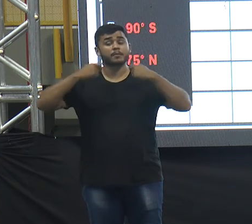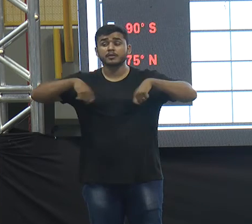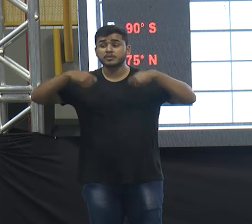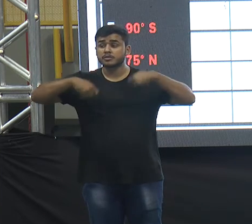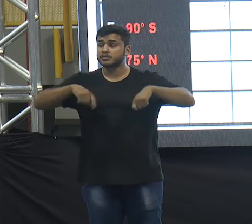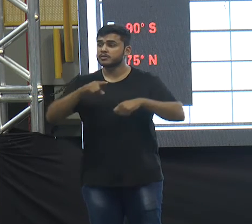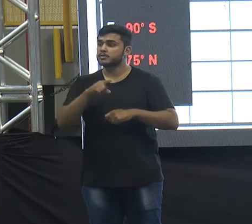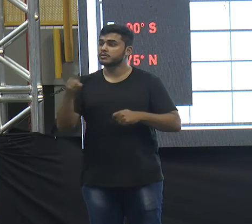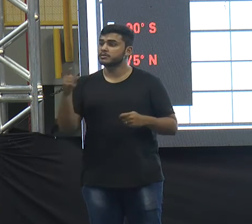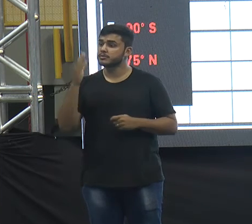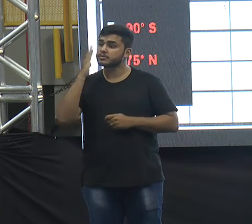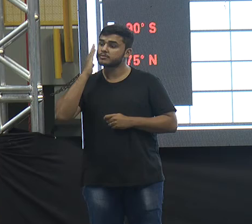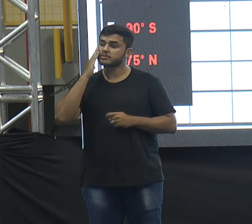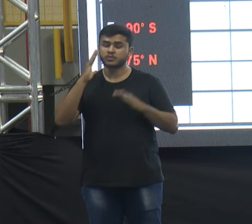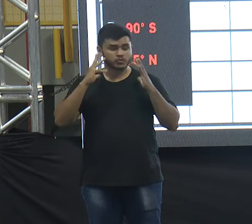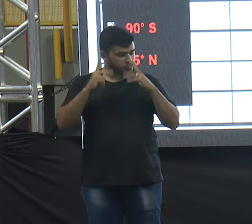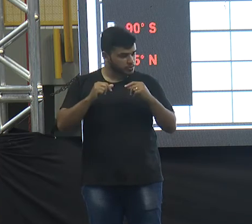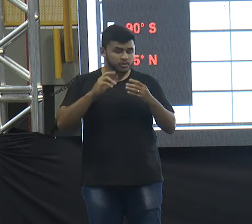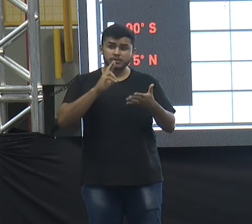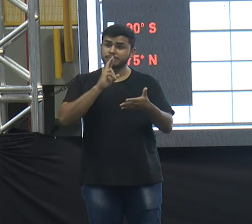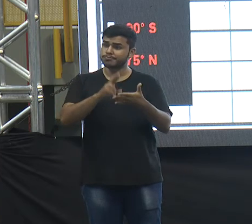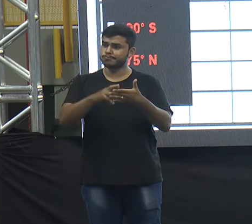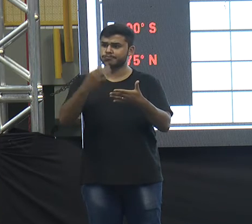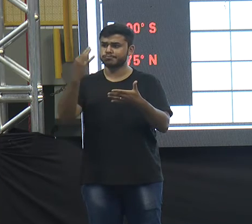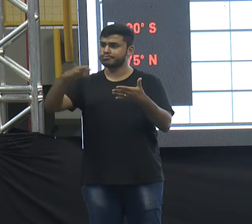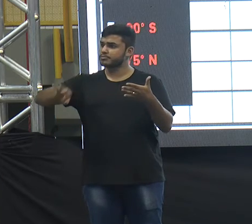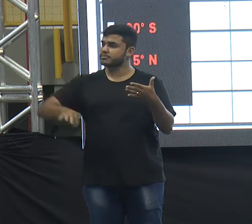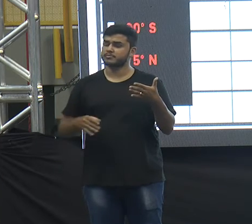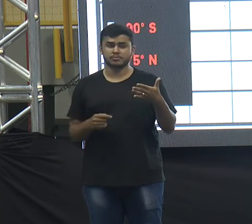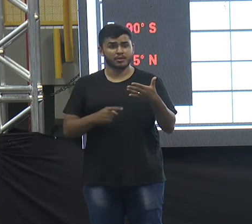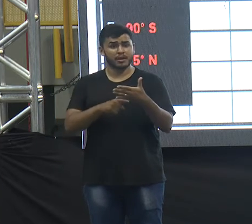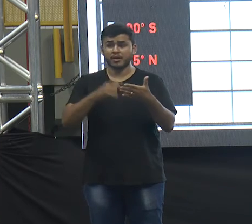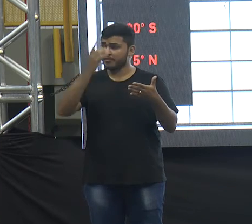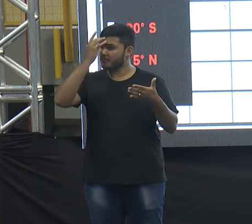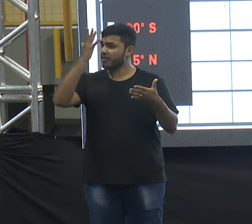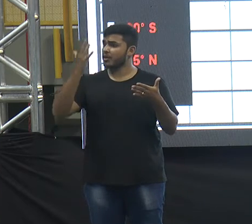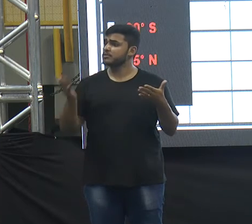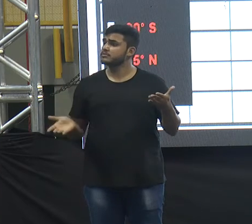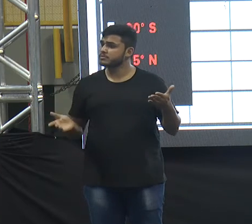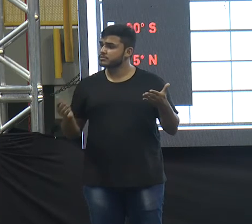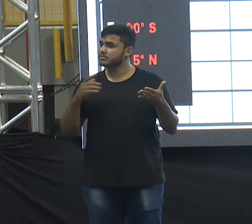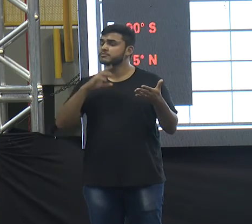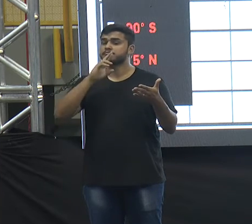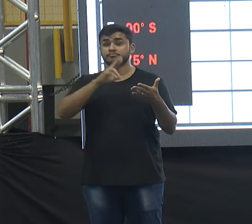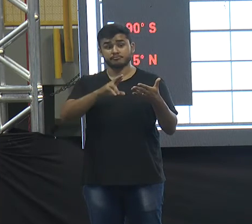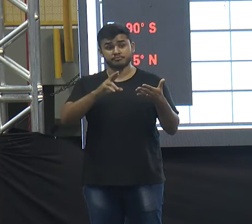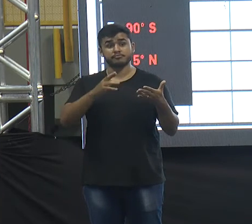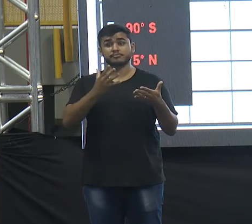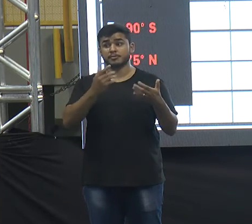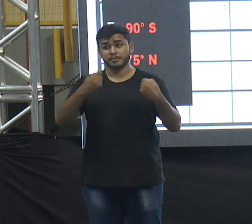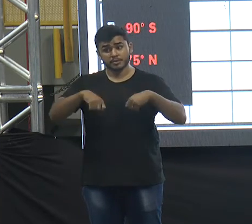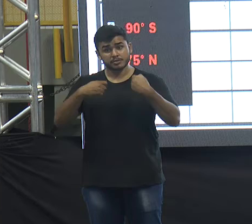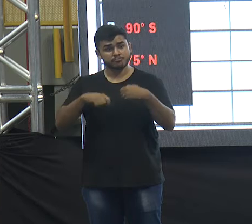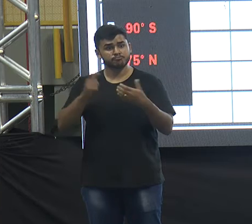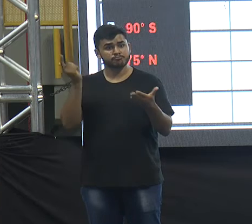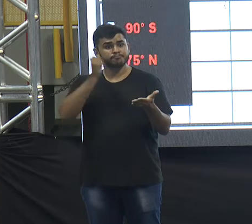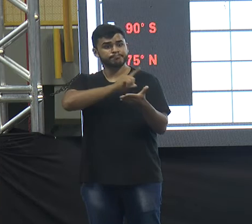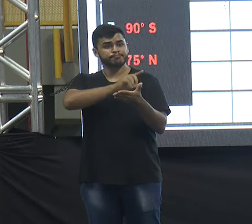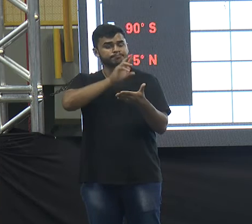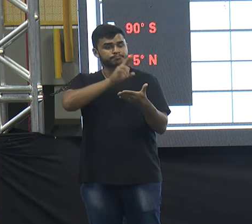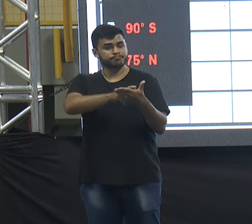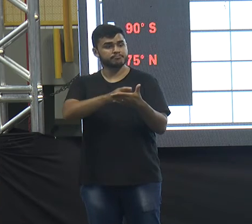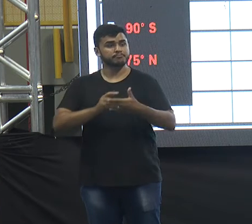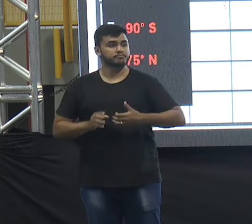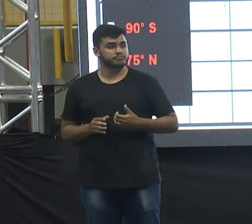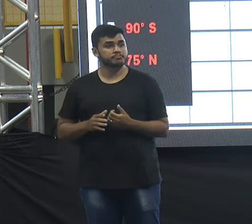necessidade de fechar praticamente a prova. Se as questões são fáceis, muitos alunos vão fechar a prova. Então você